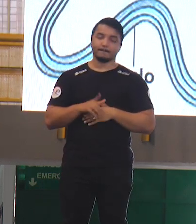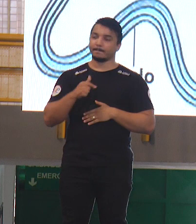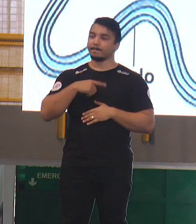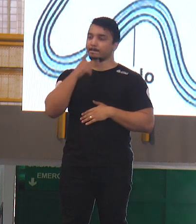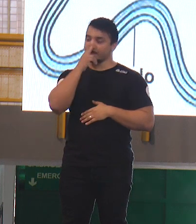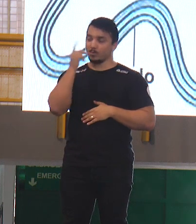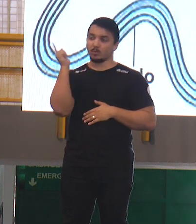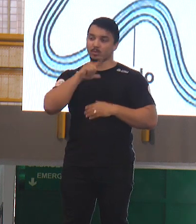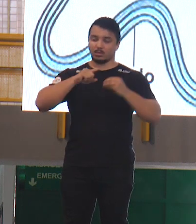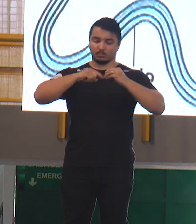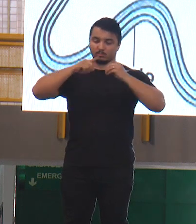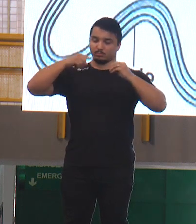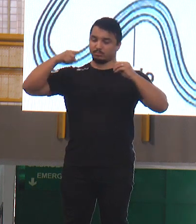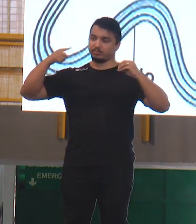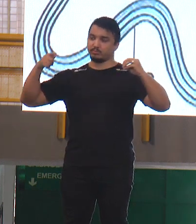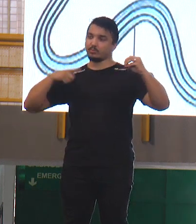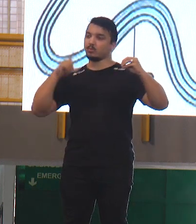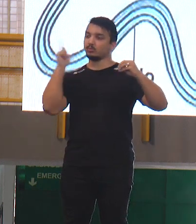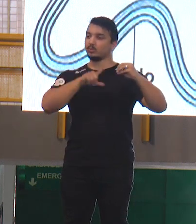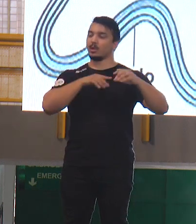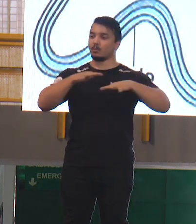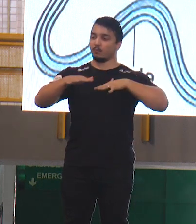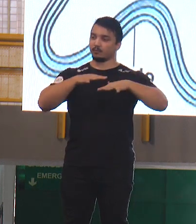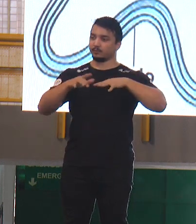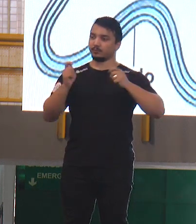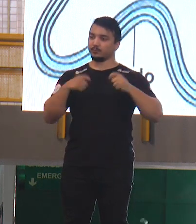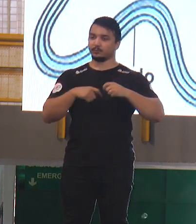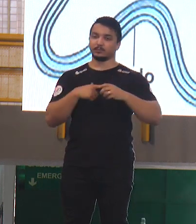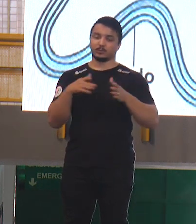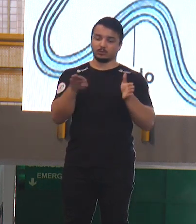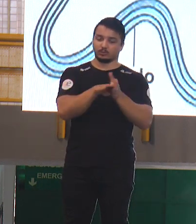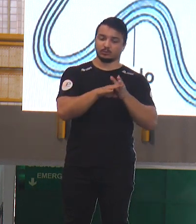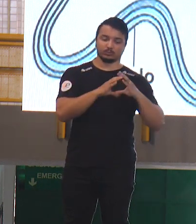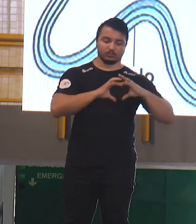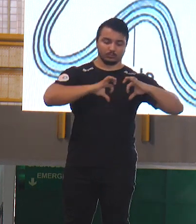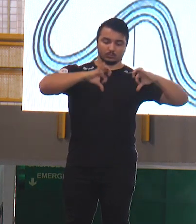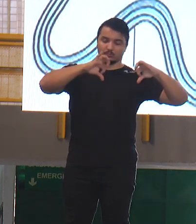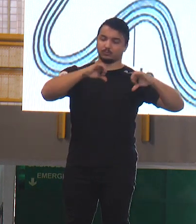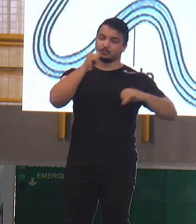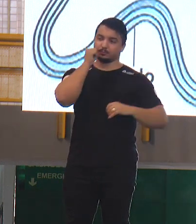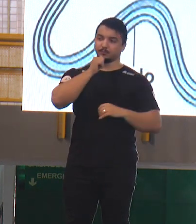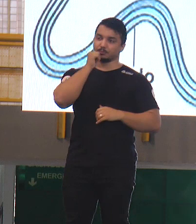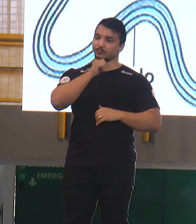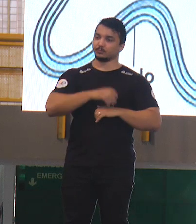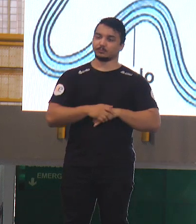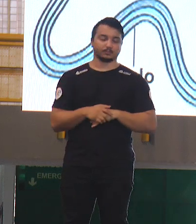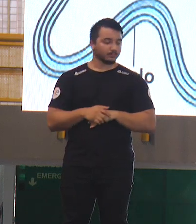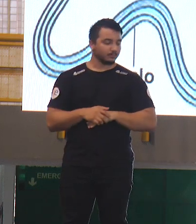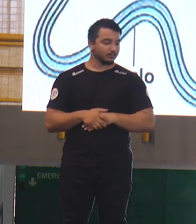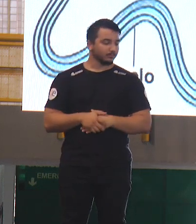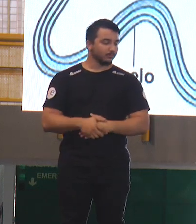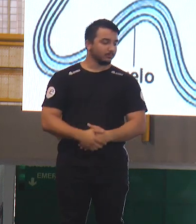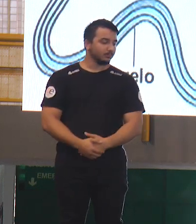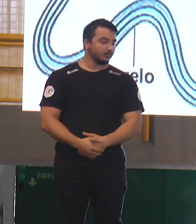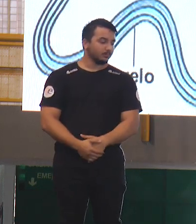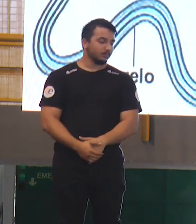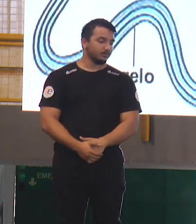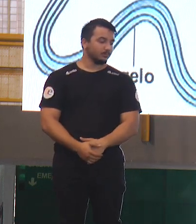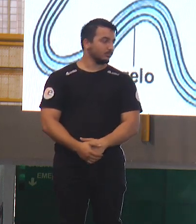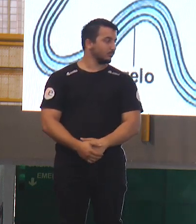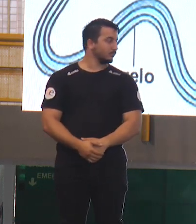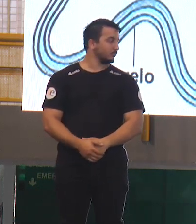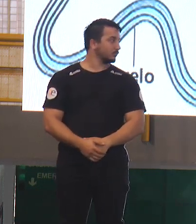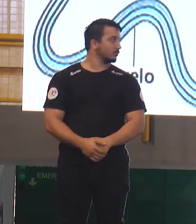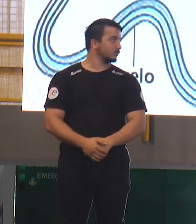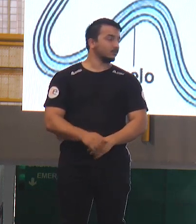movimento circular que vai o quê? Gerar a locomoção do espermatozoide. Ok? Eu vou parar aqui, eu vou